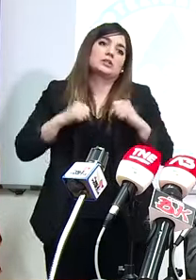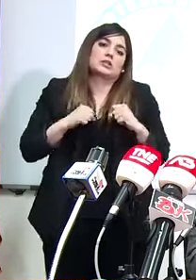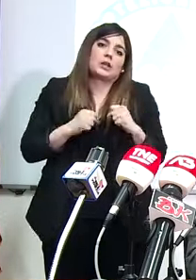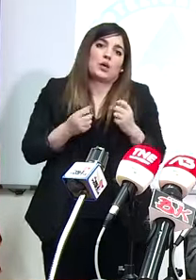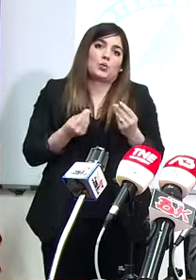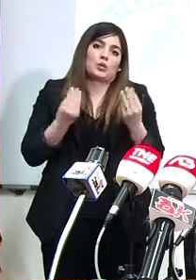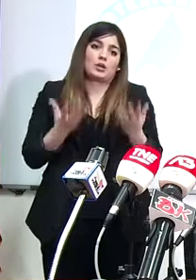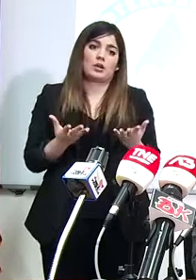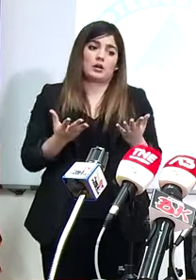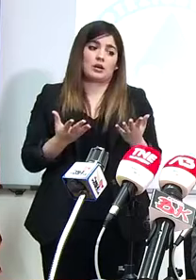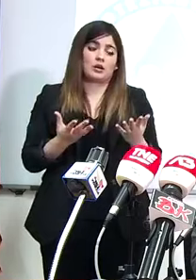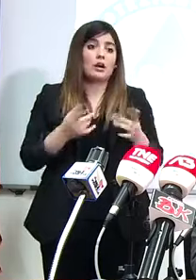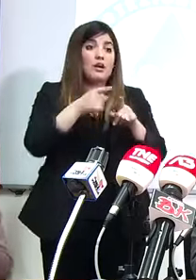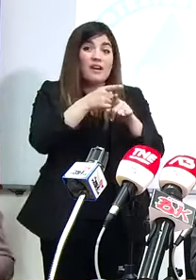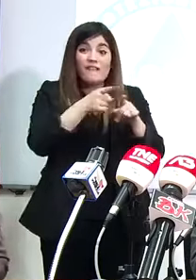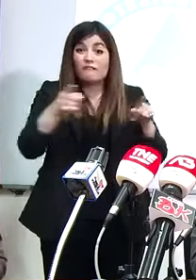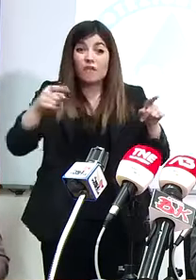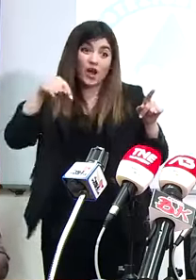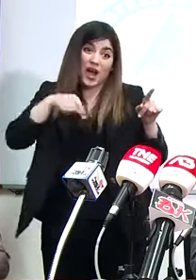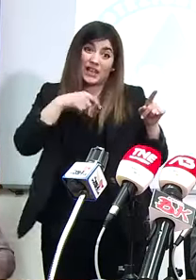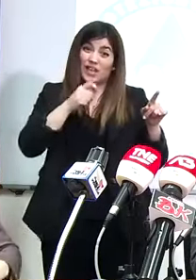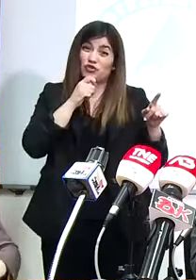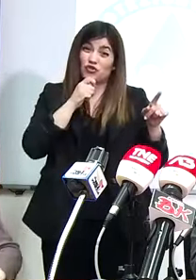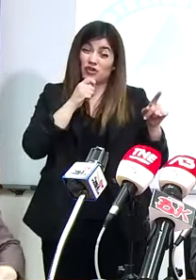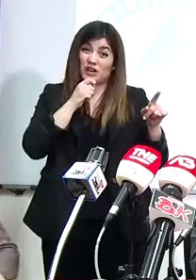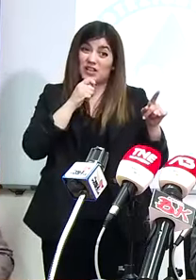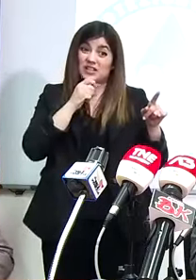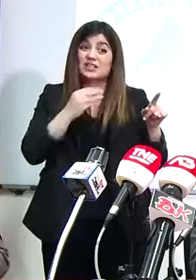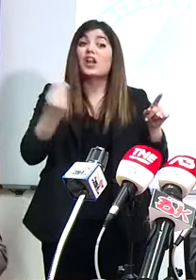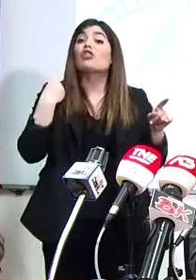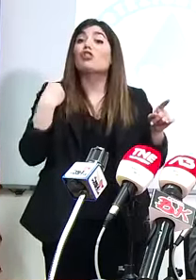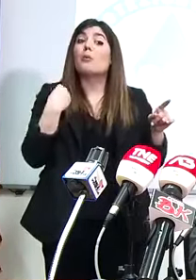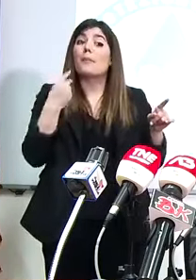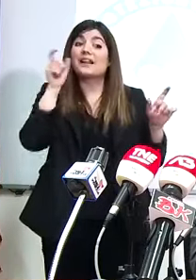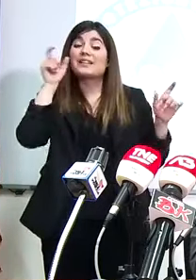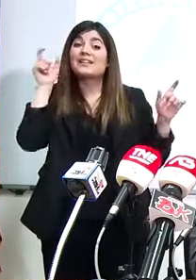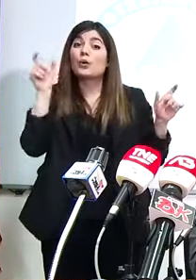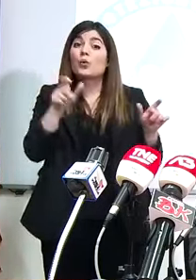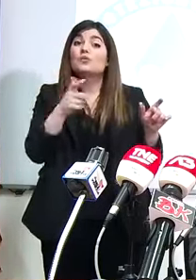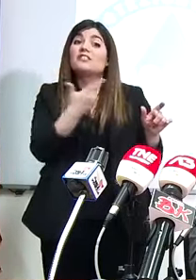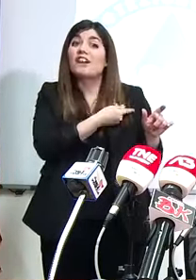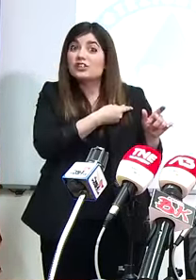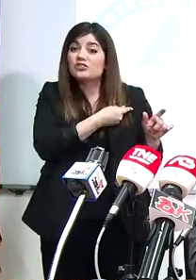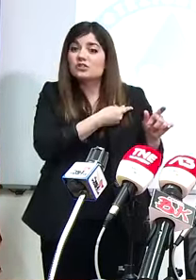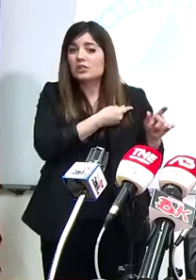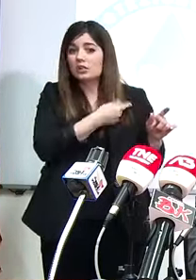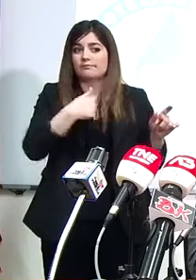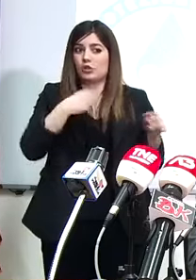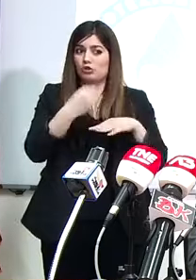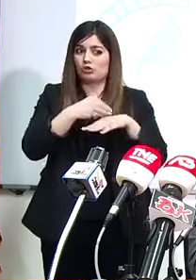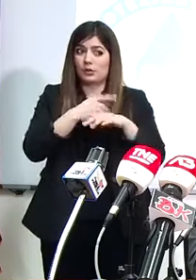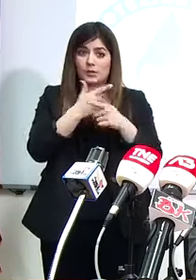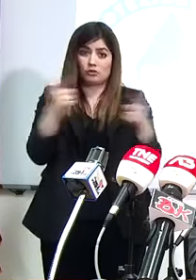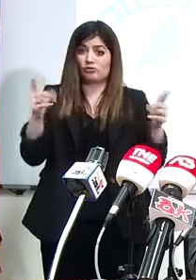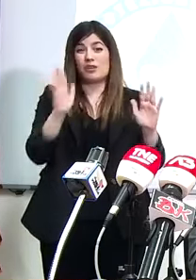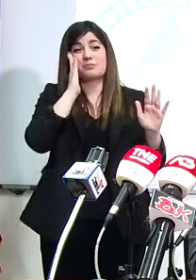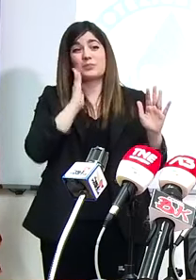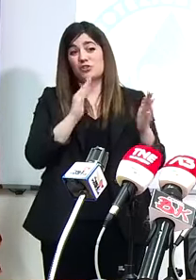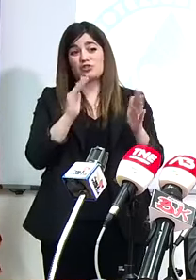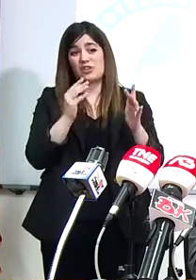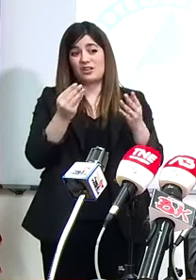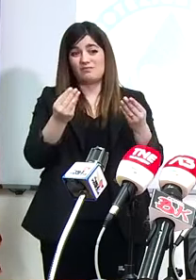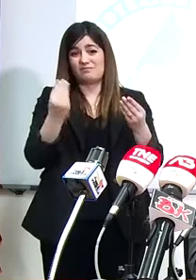fatemi altre domande su sui vaccini perché non potrei aggiungere altro perché se arriva dottor frolli da aggiornamenti non so onestamente non